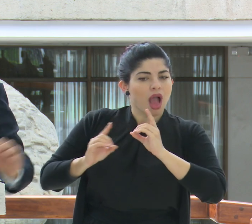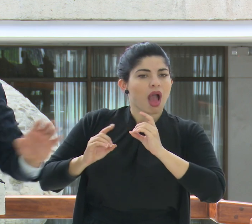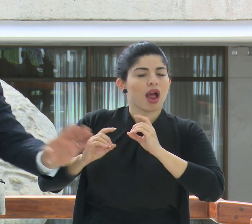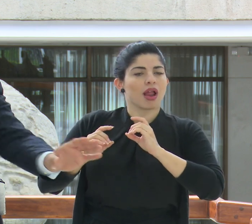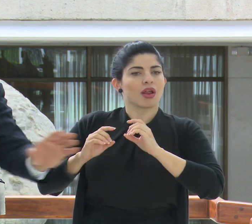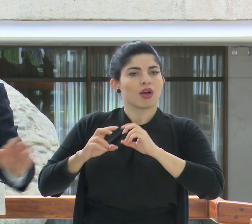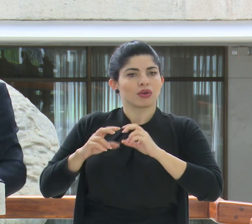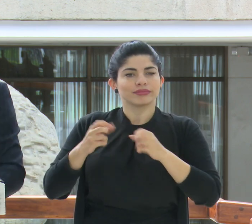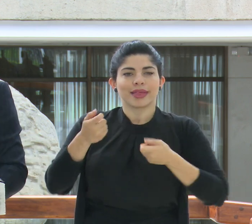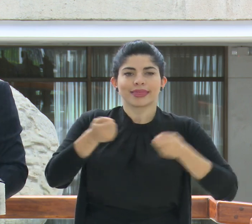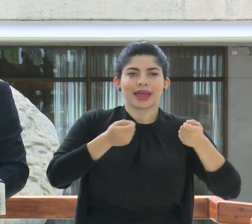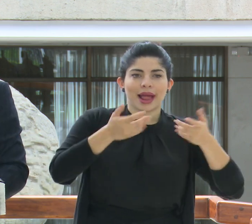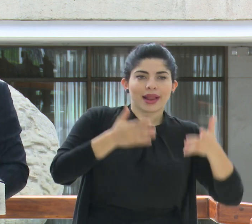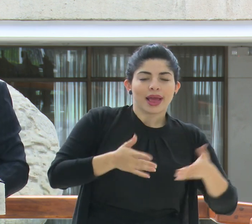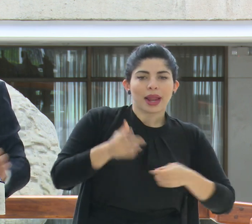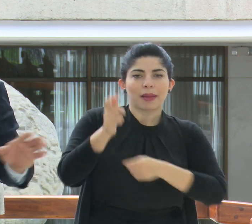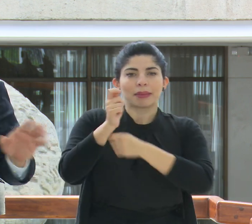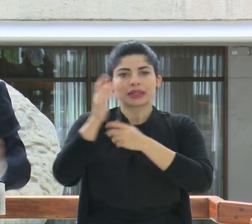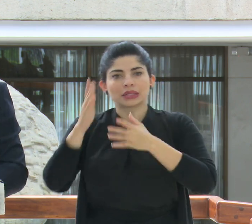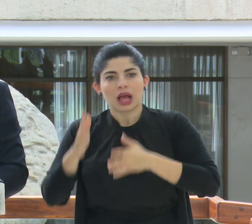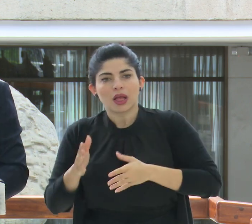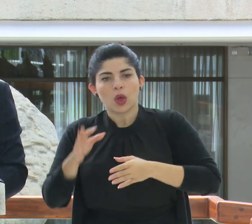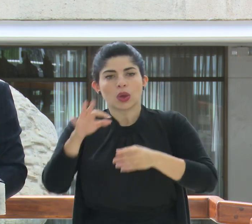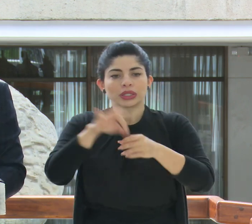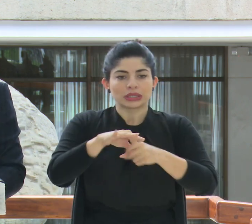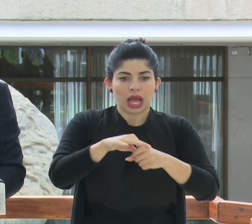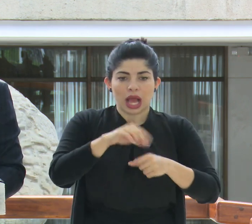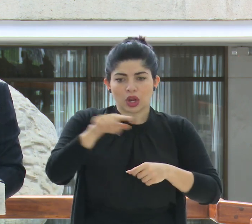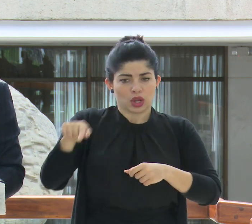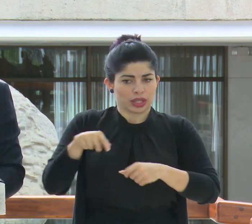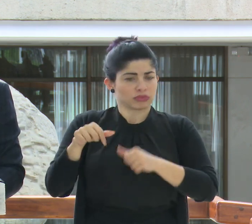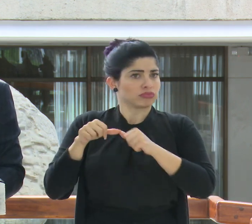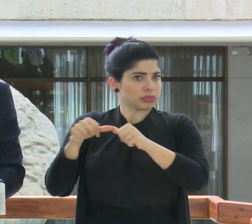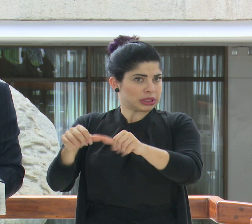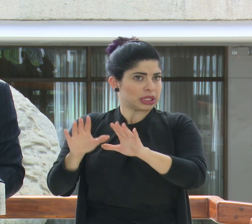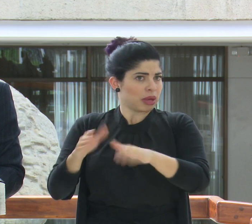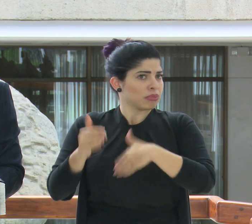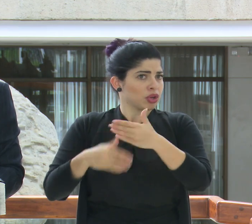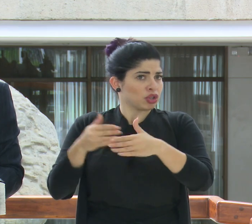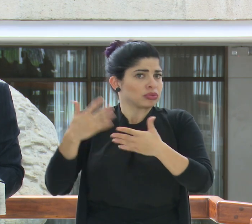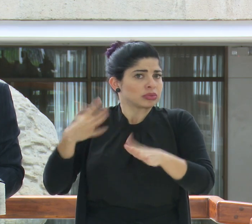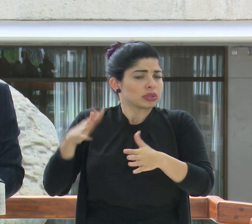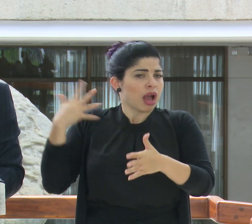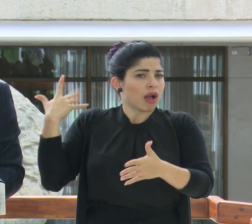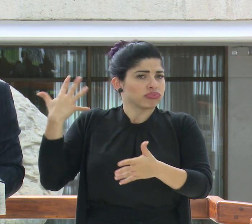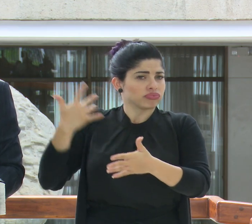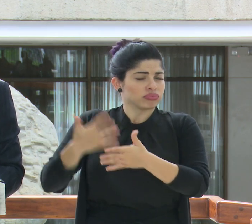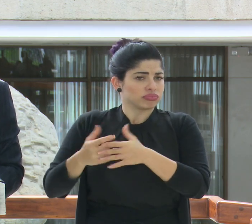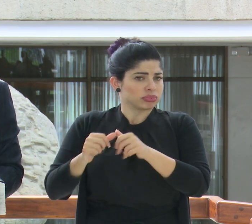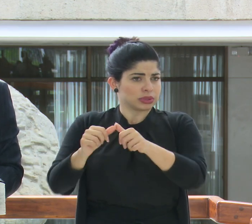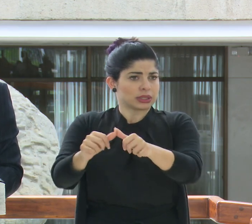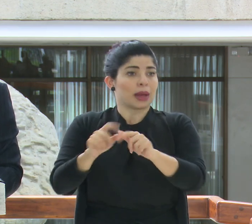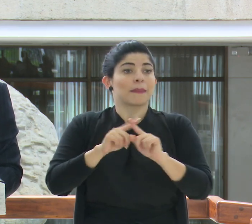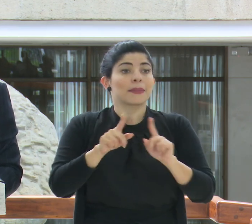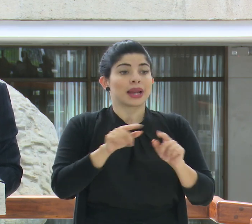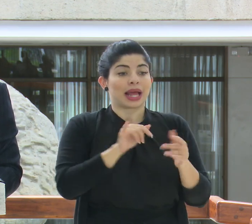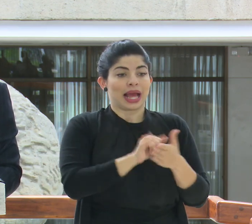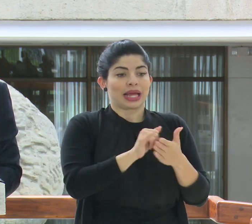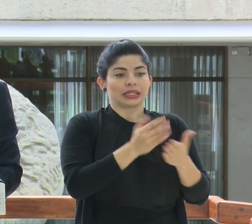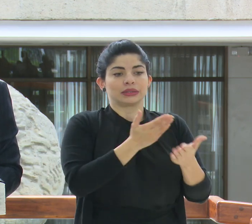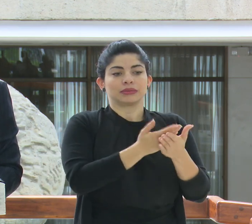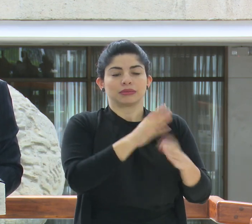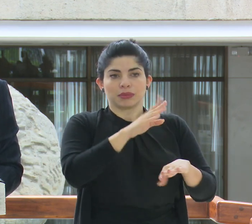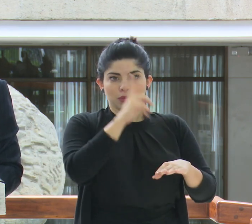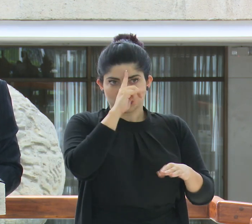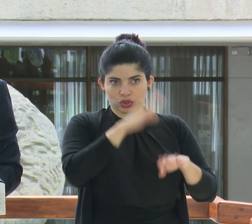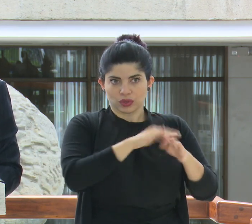mesas, tanto traileros como pescadores como agro, continúan. Son procesos que ya han venido de antes, pero ese es el planteamiento en esa